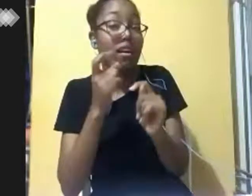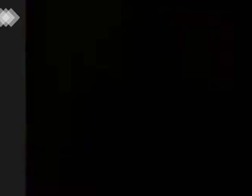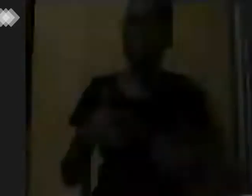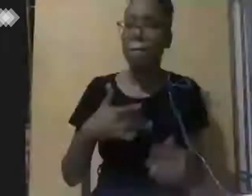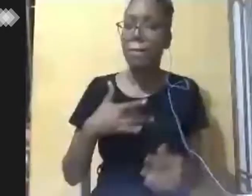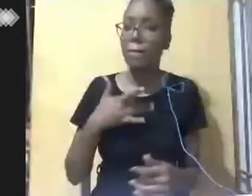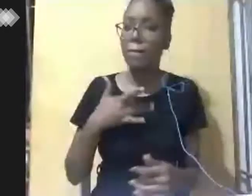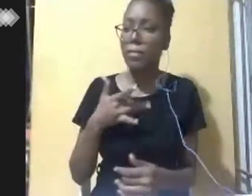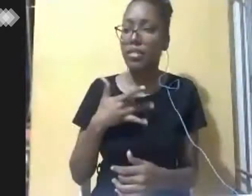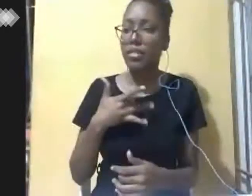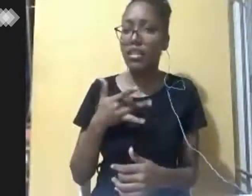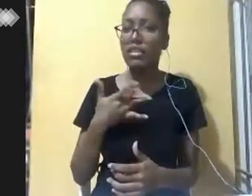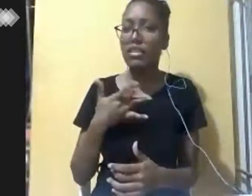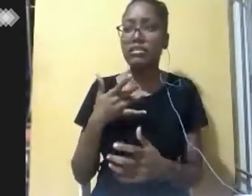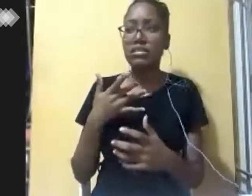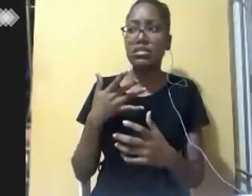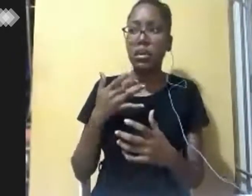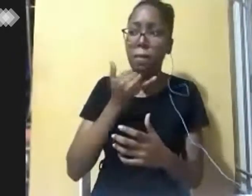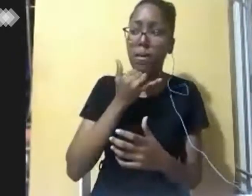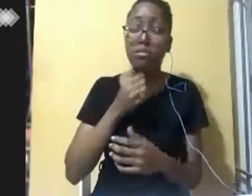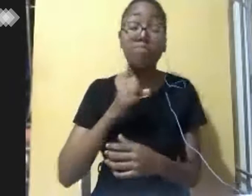Sí. Ok.